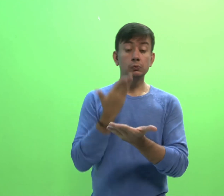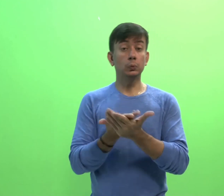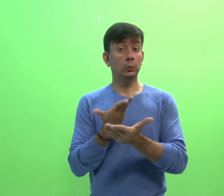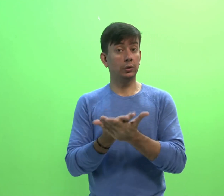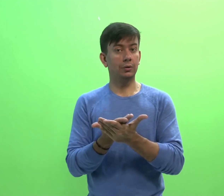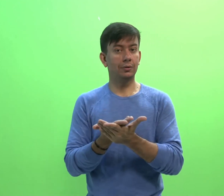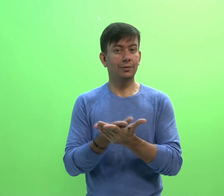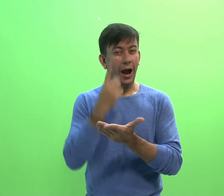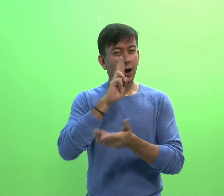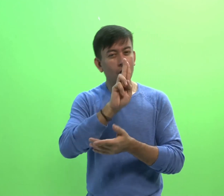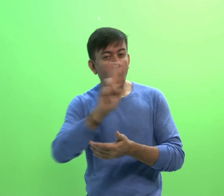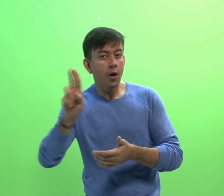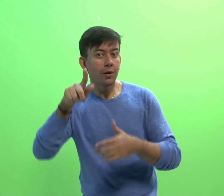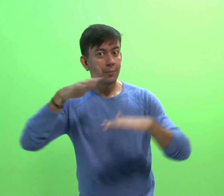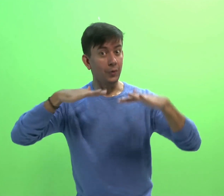Estudar.